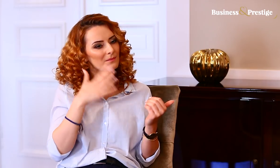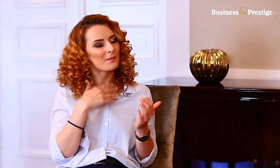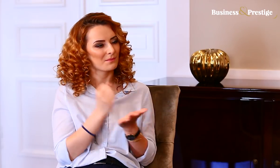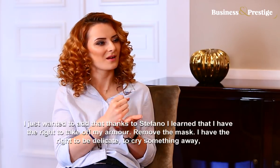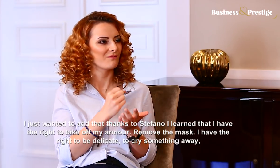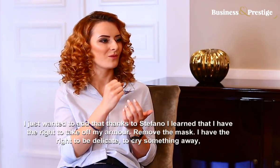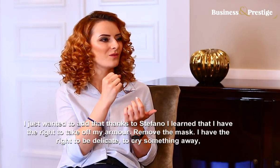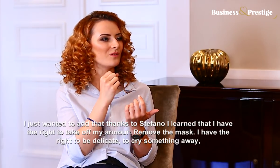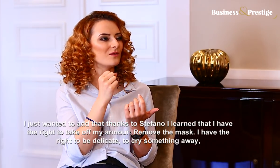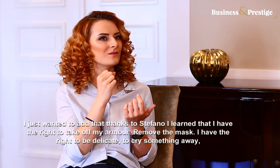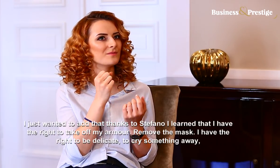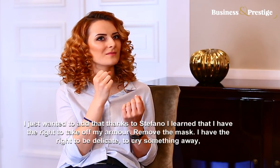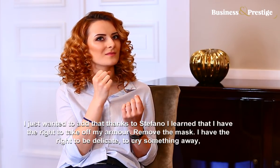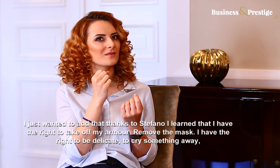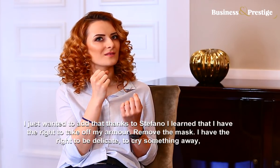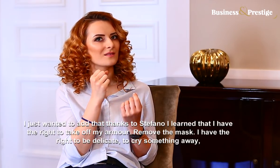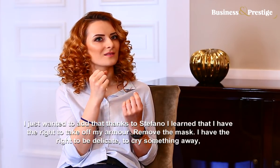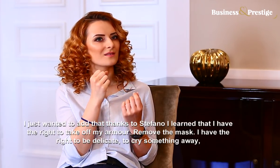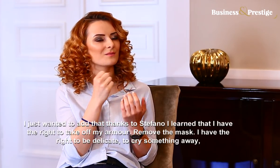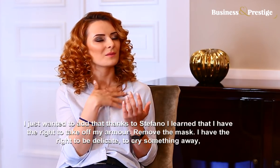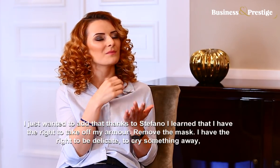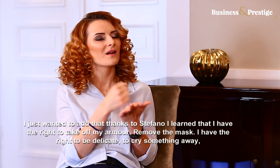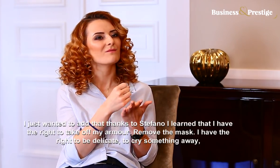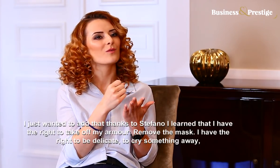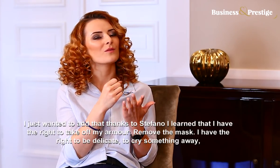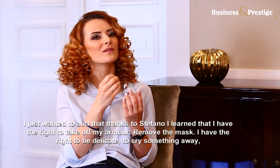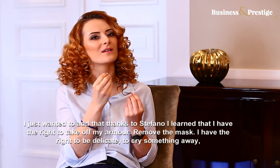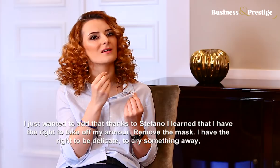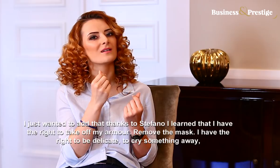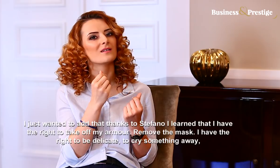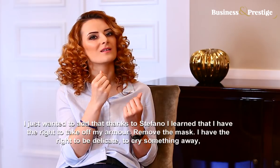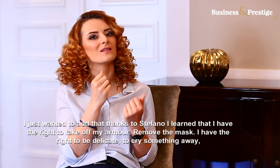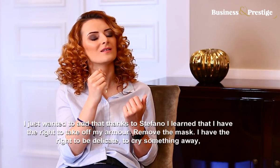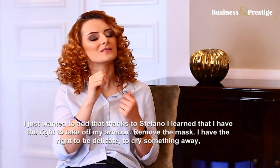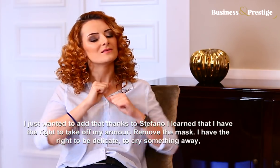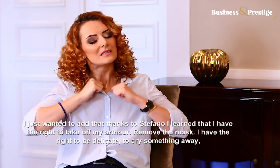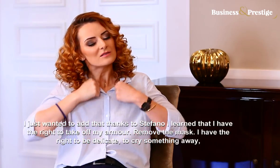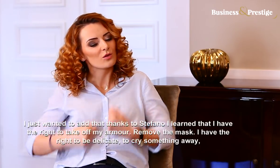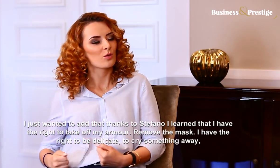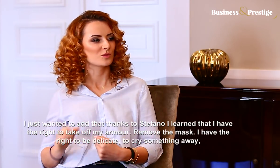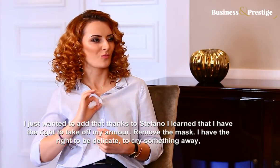Chciałem tylko dodać, że może jedną rzecz, że dzięki Stefano nauczyłam się, że